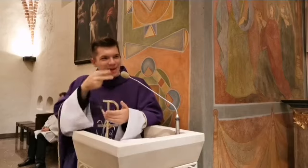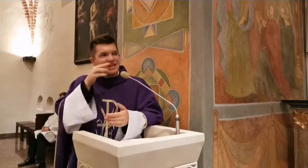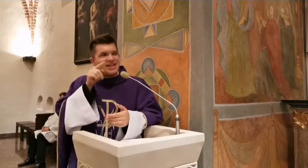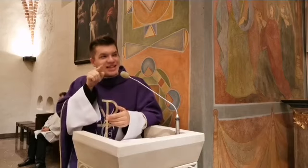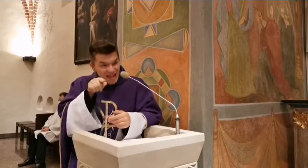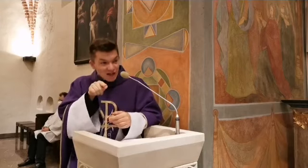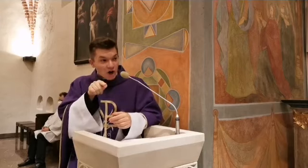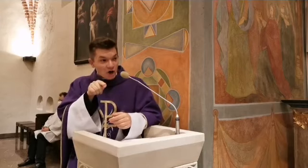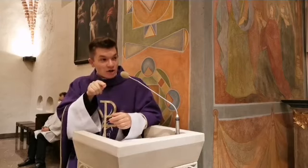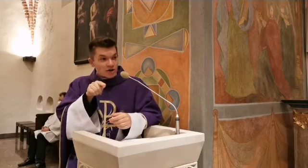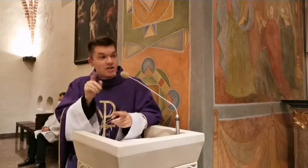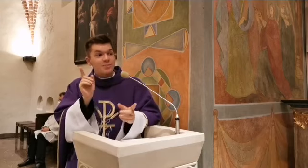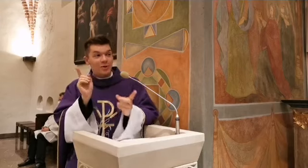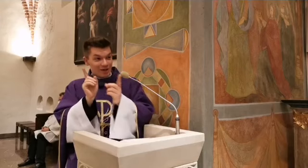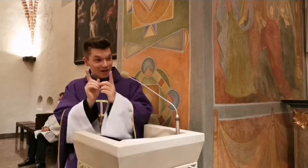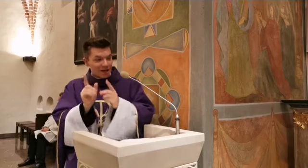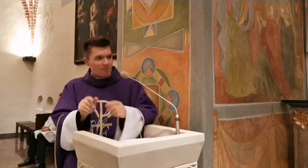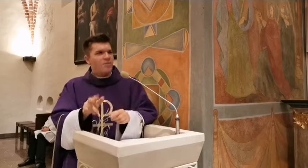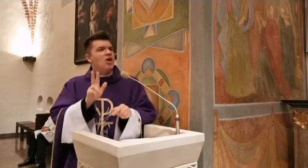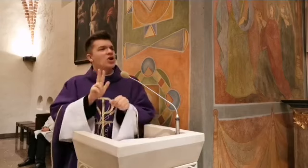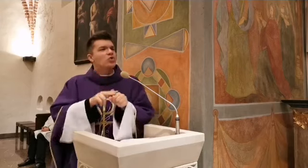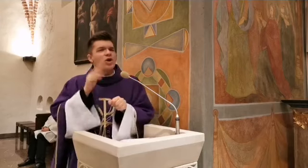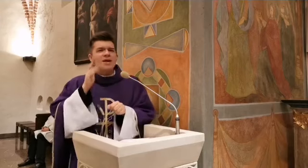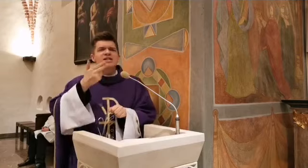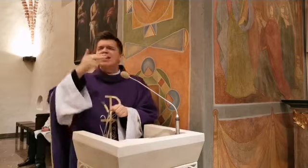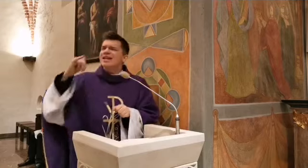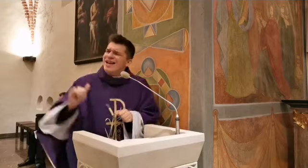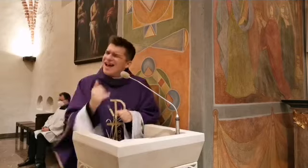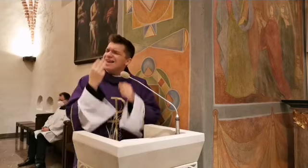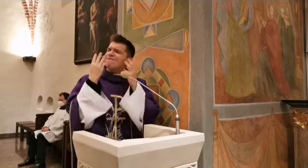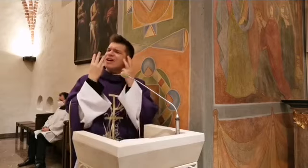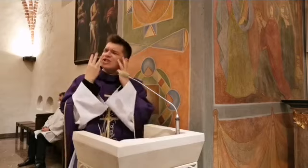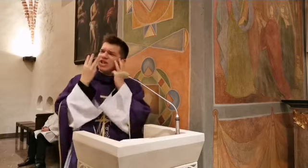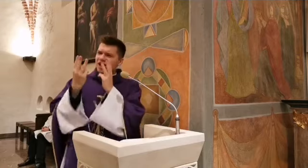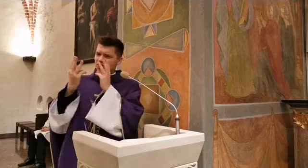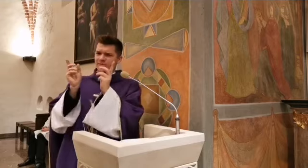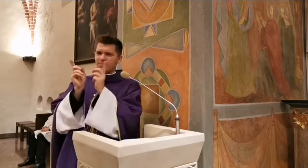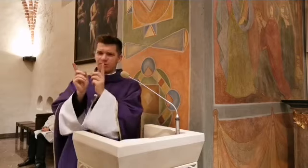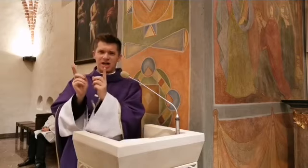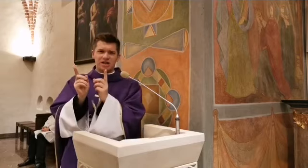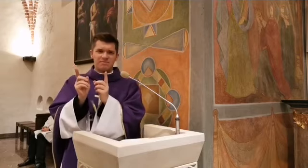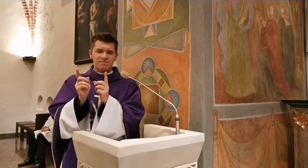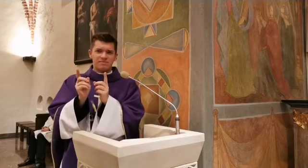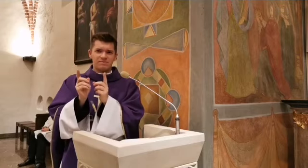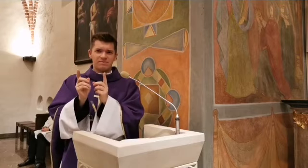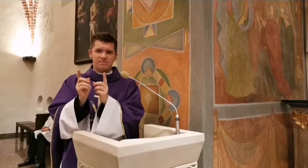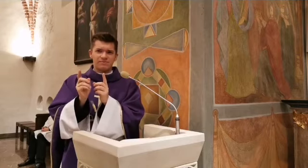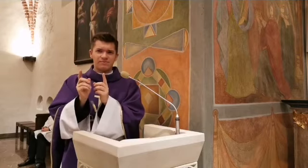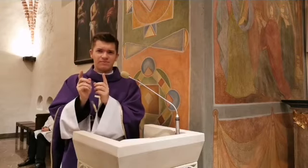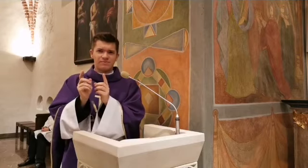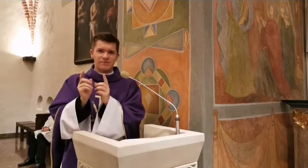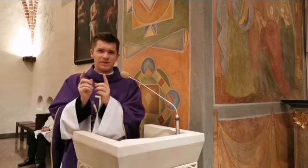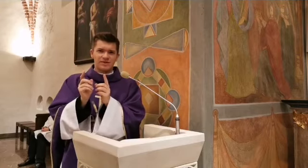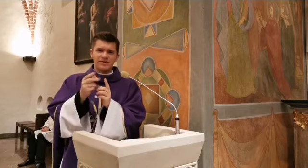na temat tego spotkania, które będzie najważniejszym spotkaniem?